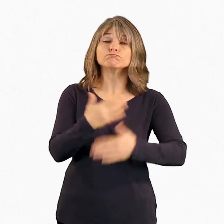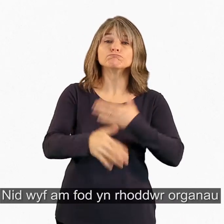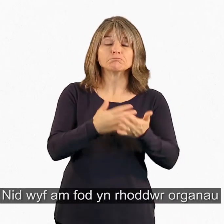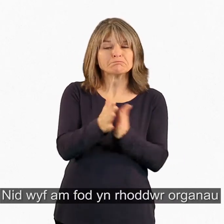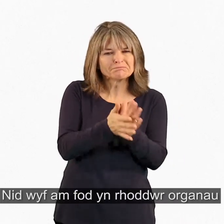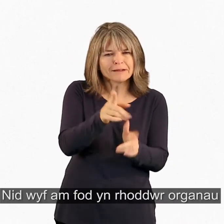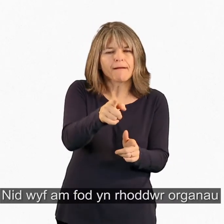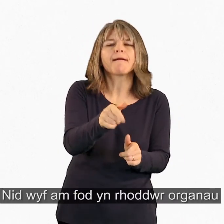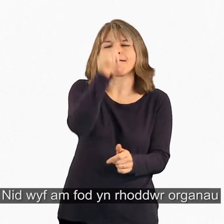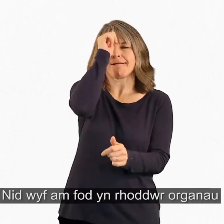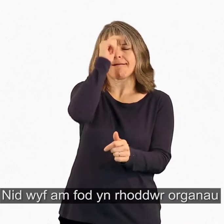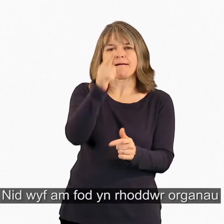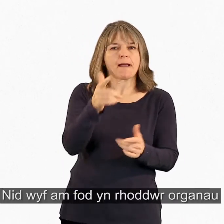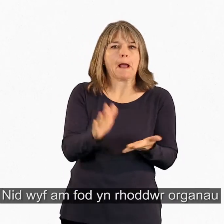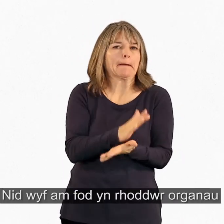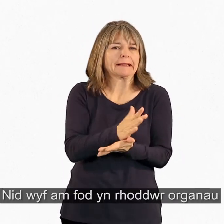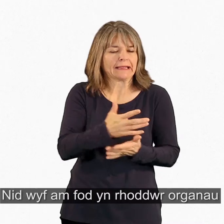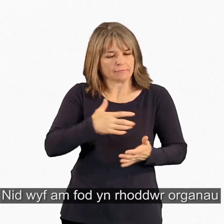Nid oedd am fod yn rhofer organau.